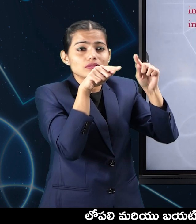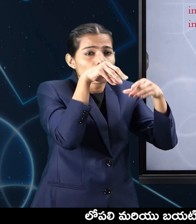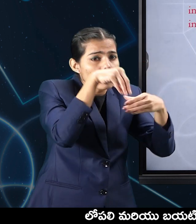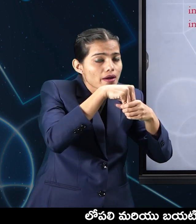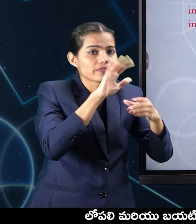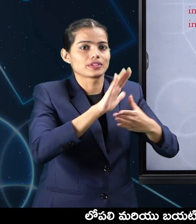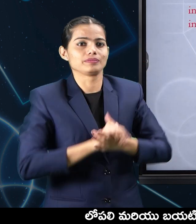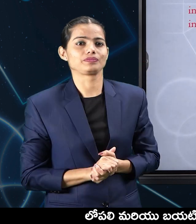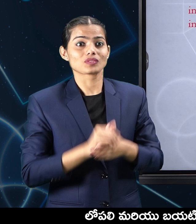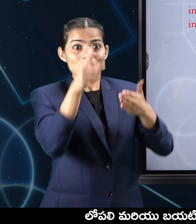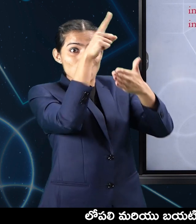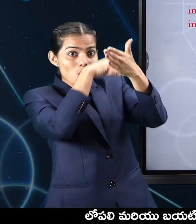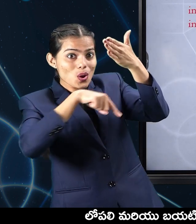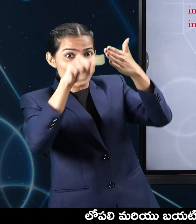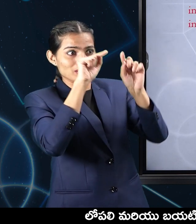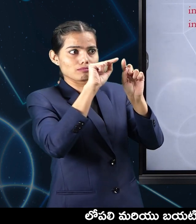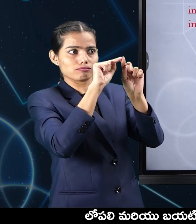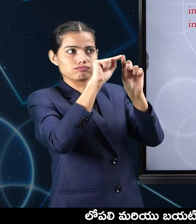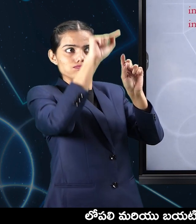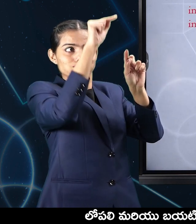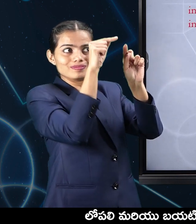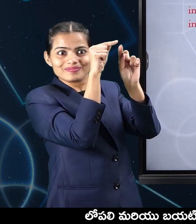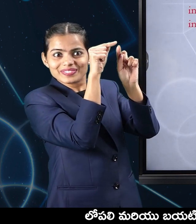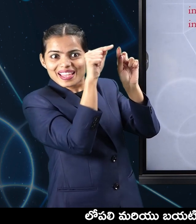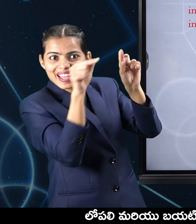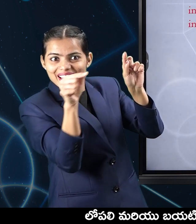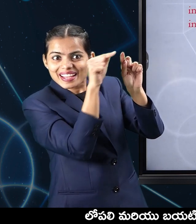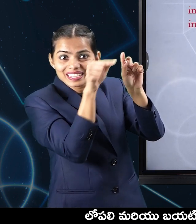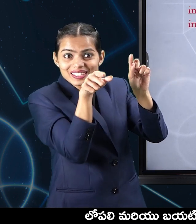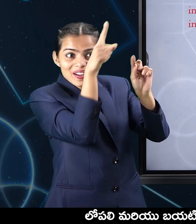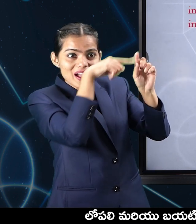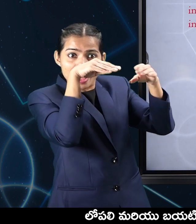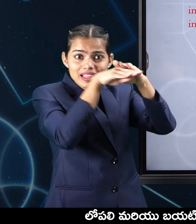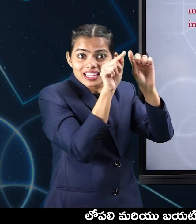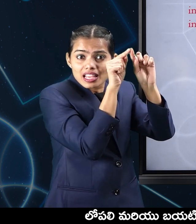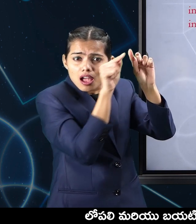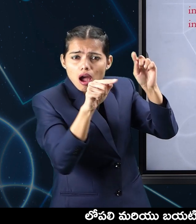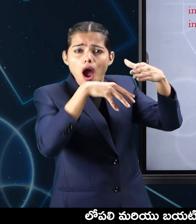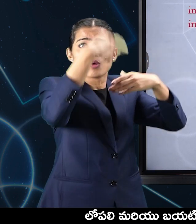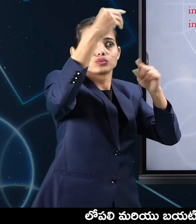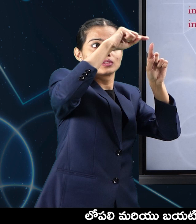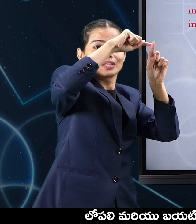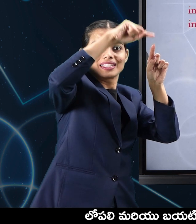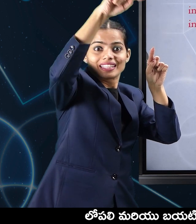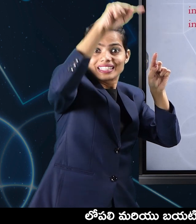లోపలి మరియు బయటి వృత్తాల వ్యాసార్థం వరుసగా 6 సెంటీమీటర్లు మరియు 10 సెంటీమీటర్లు.